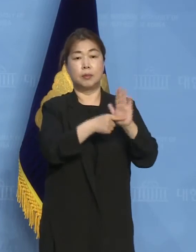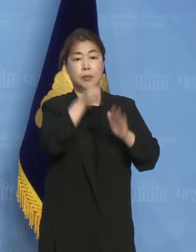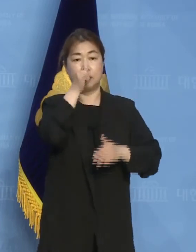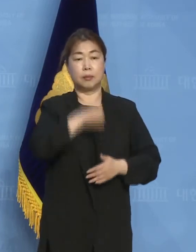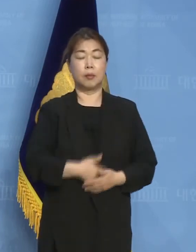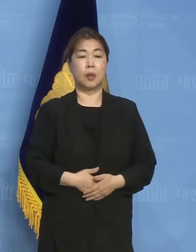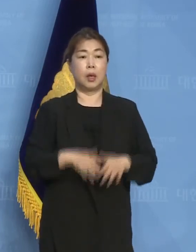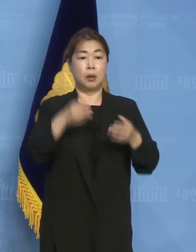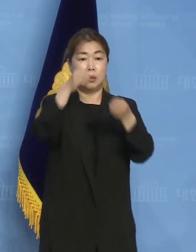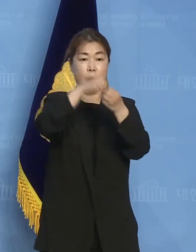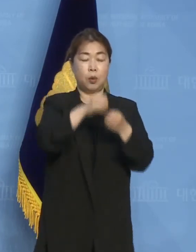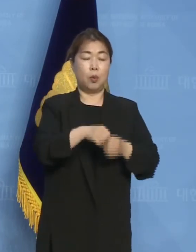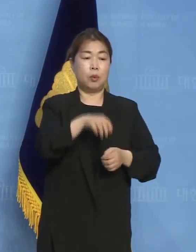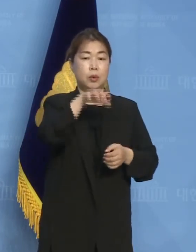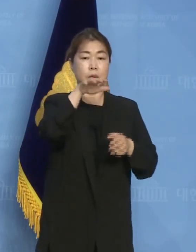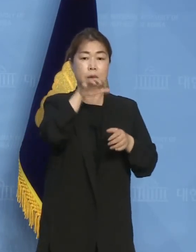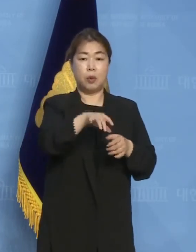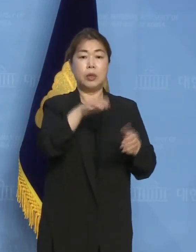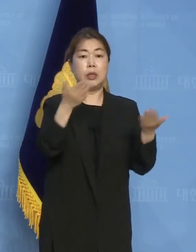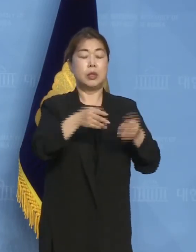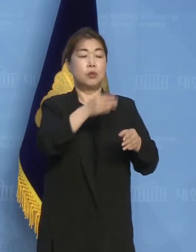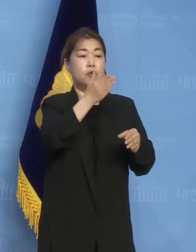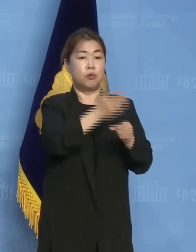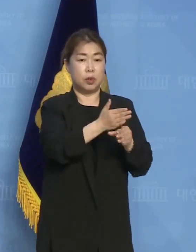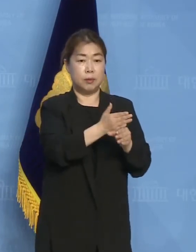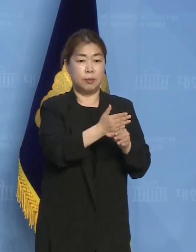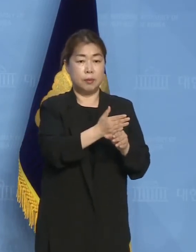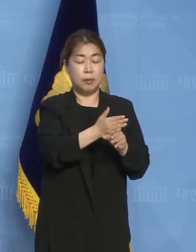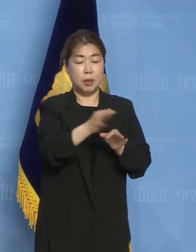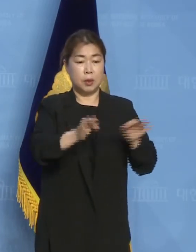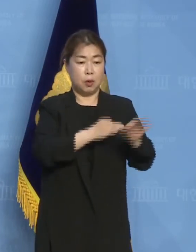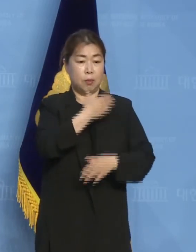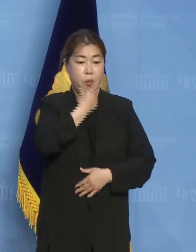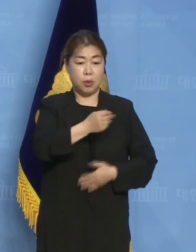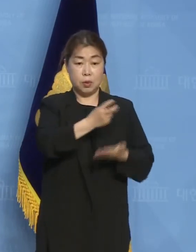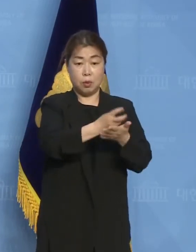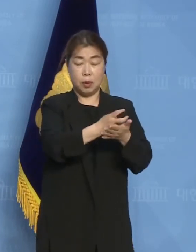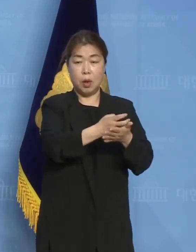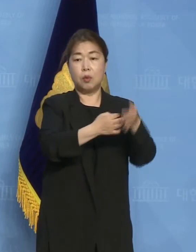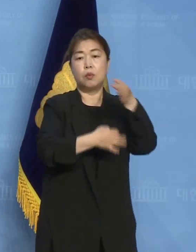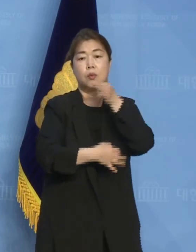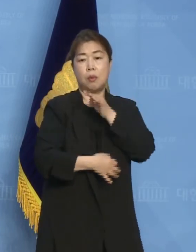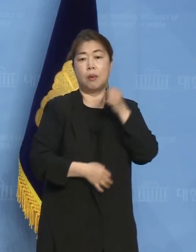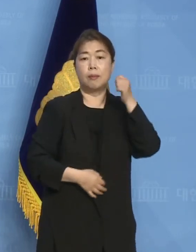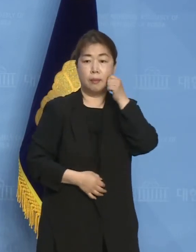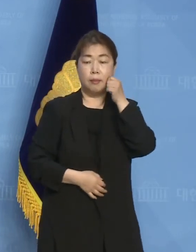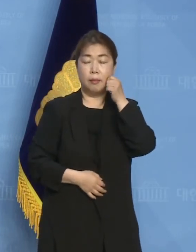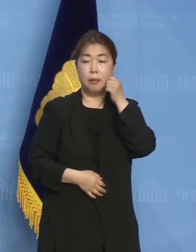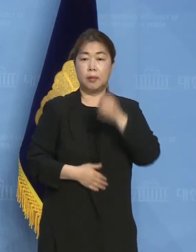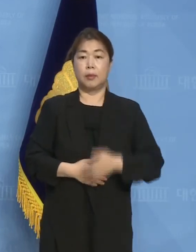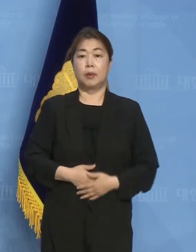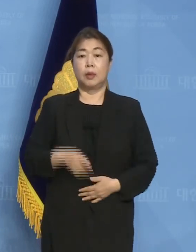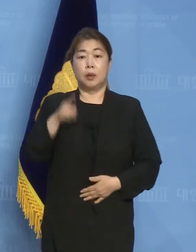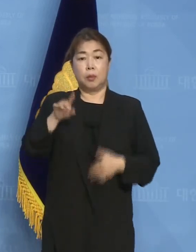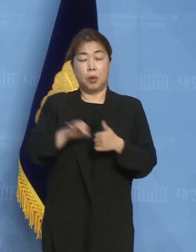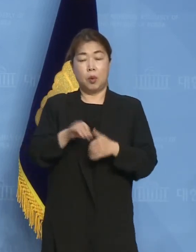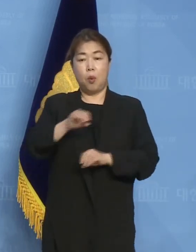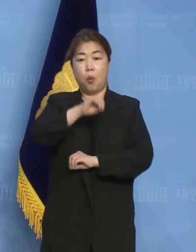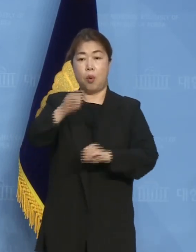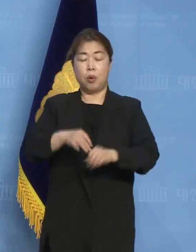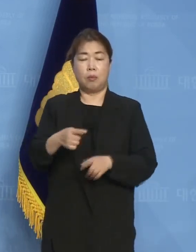이처럼 전통적인 일자리 중심의 경제복지 정책은 효과를 기대할 수 없는 시대가 되었습니다.